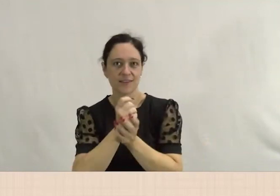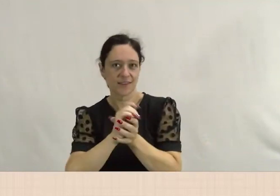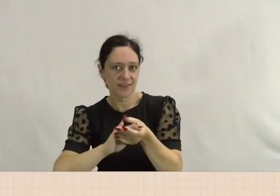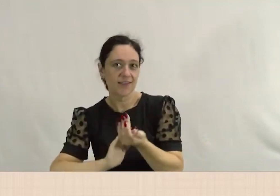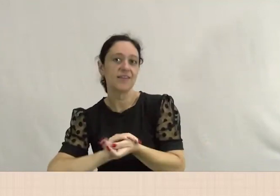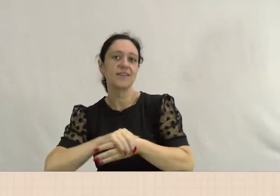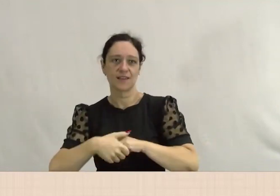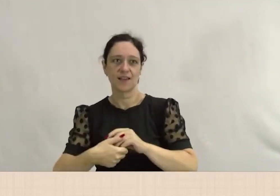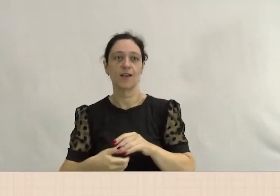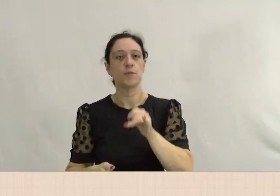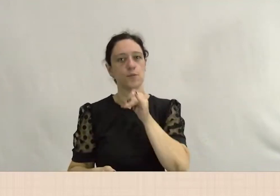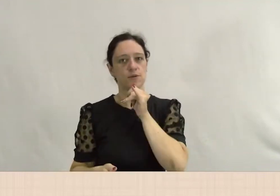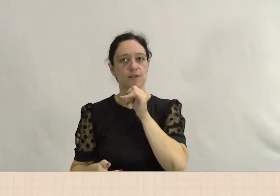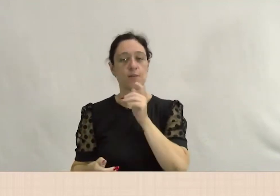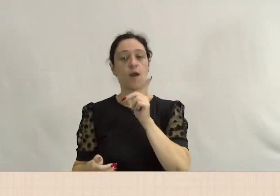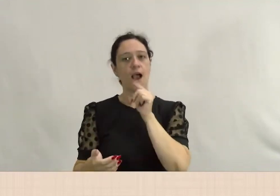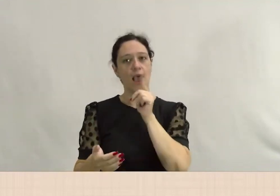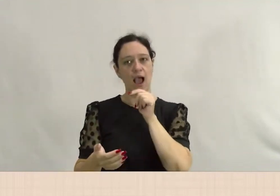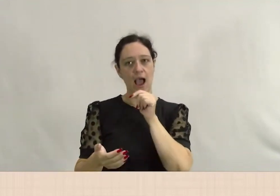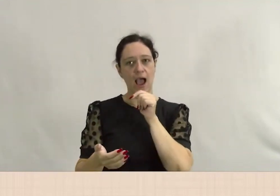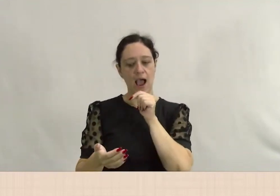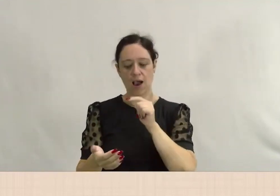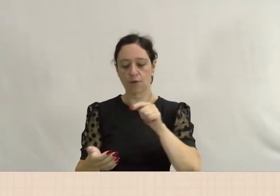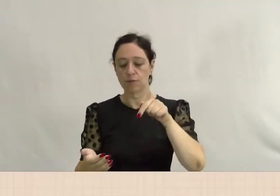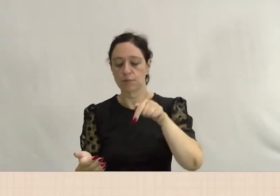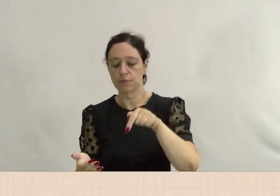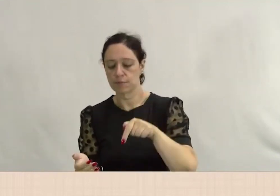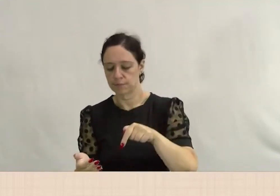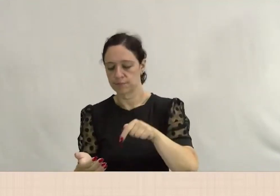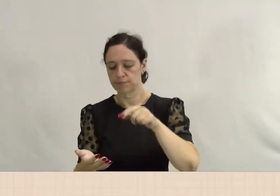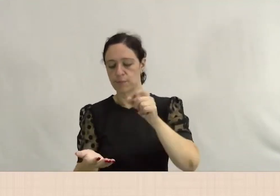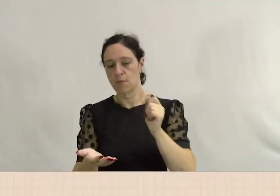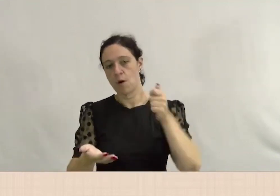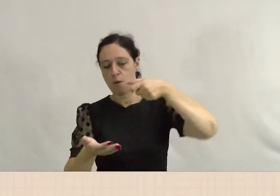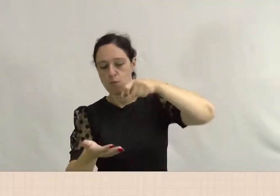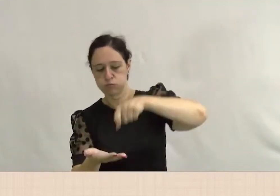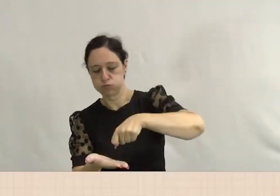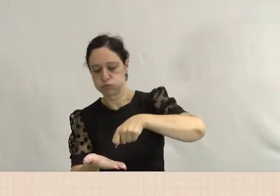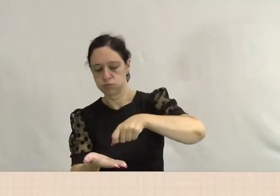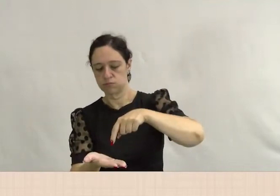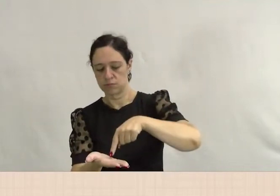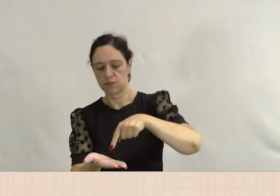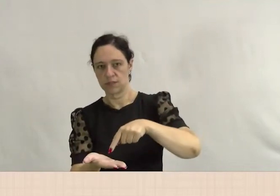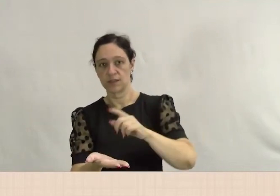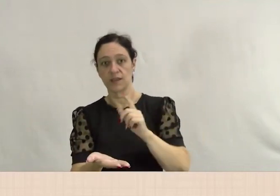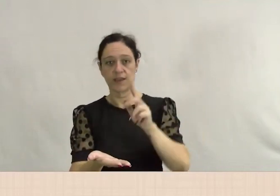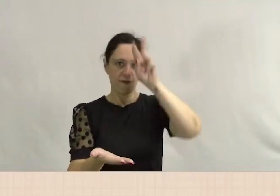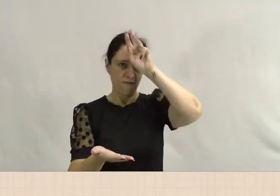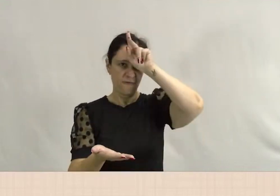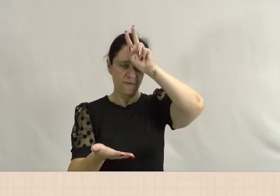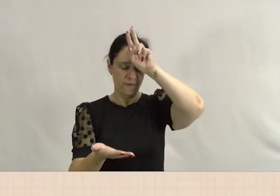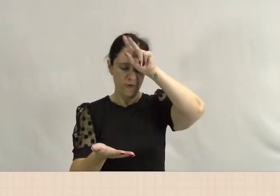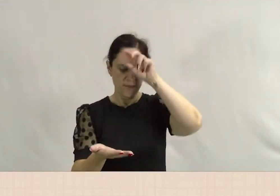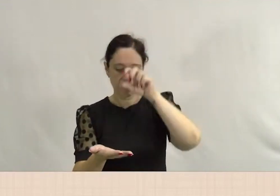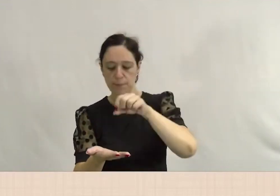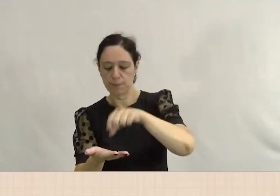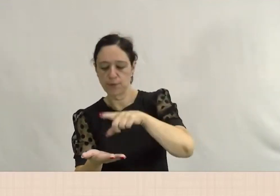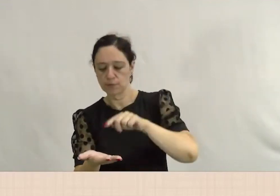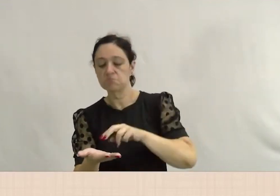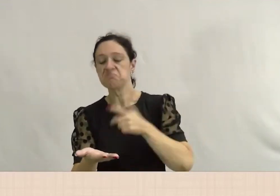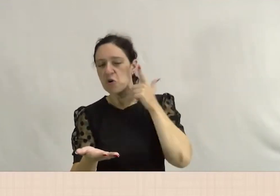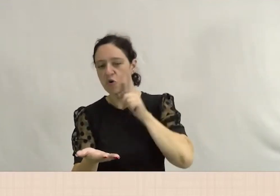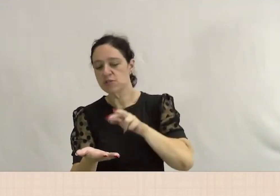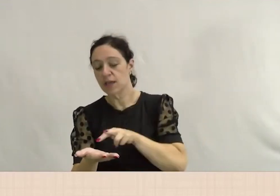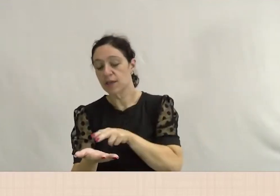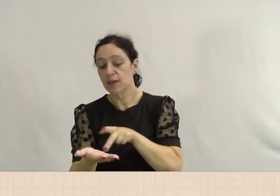joga um copo aqui, joga uma formiga aqui na superfície da água, a formiga consegue ficar em cima, não consegue? Ela é